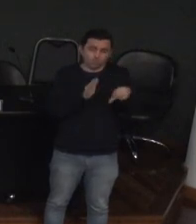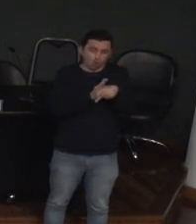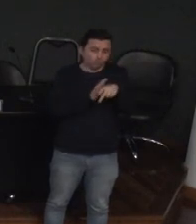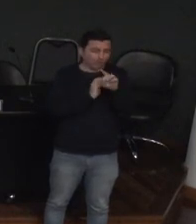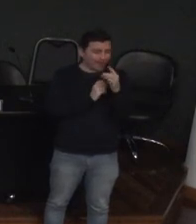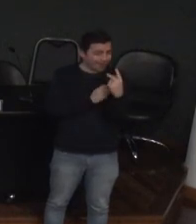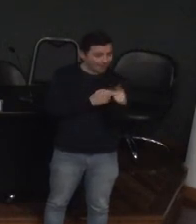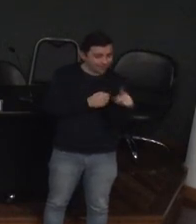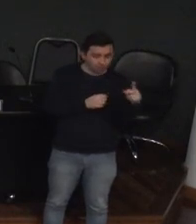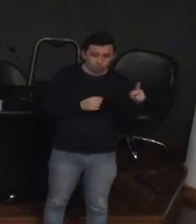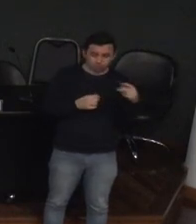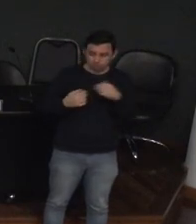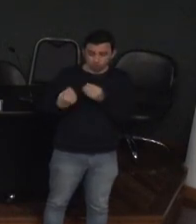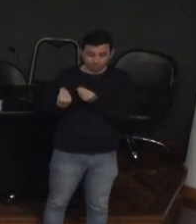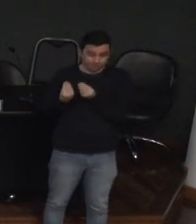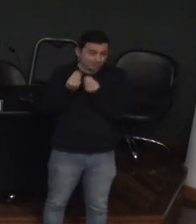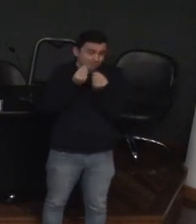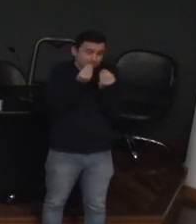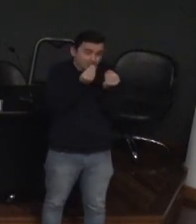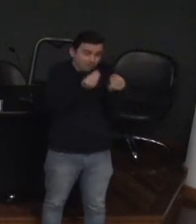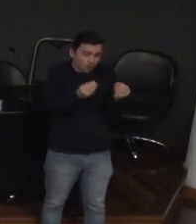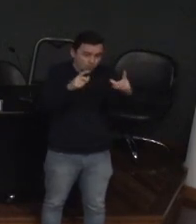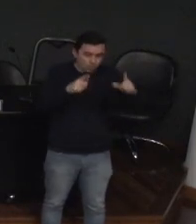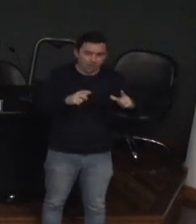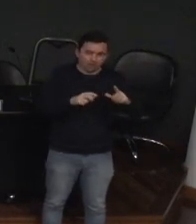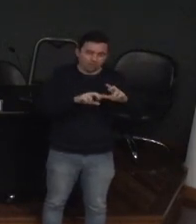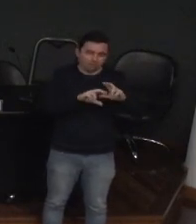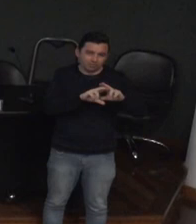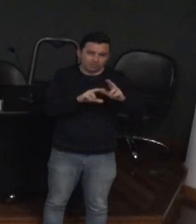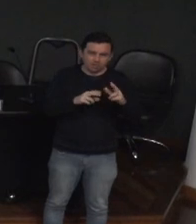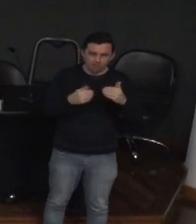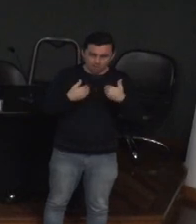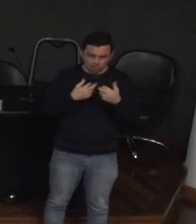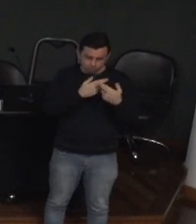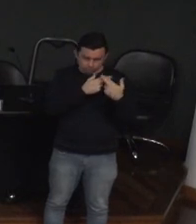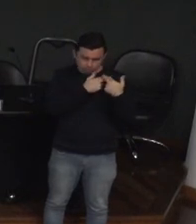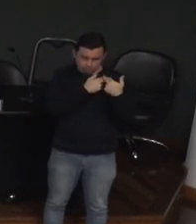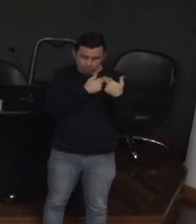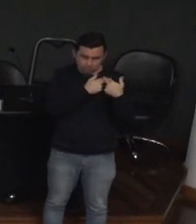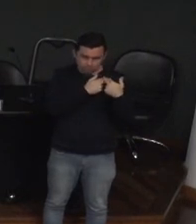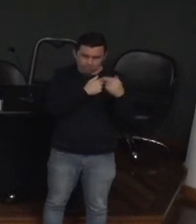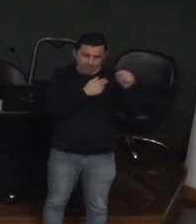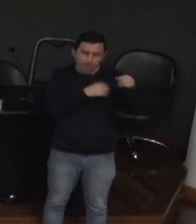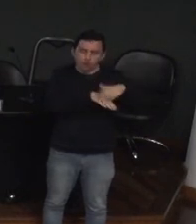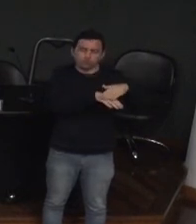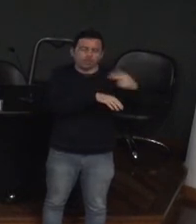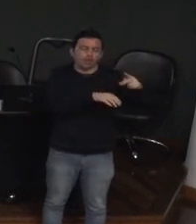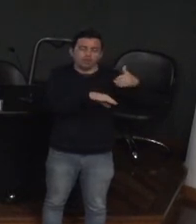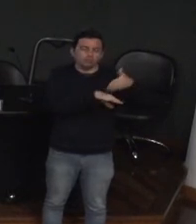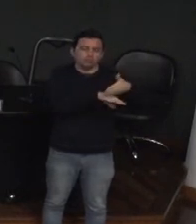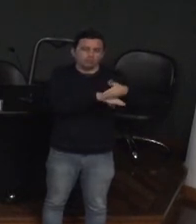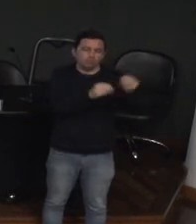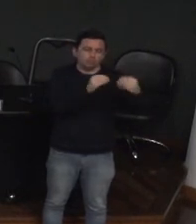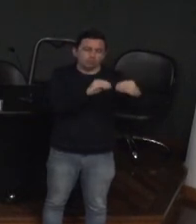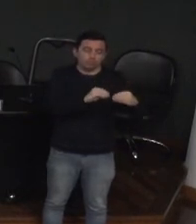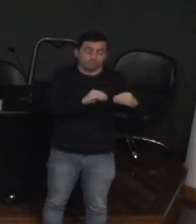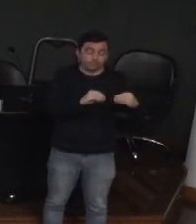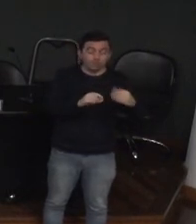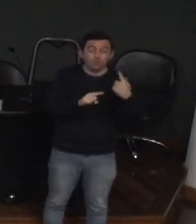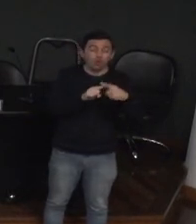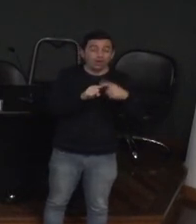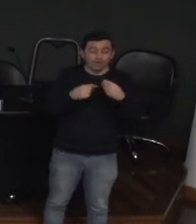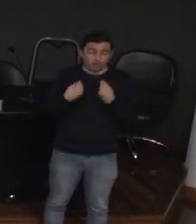de uma plataforma que a gente fornece. Eu não posso dizer eu não sou responsável por esse drive, é o cliente que está lançando. Então, nesse, porque